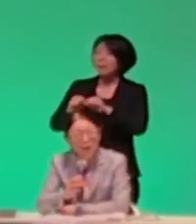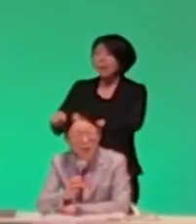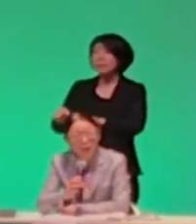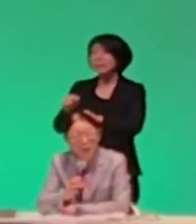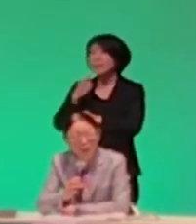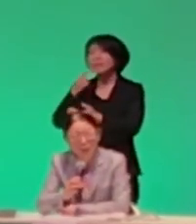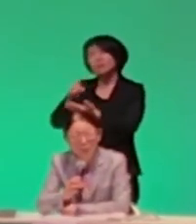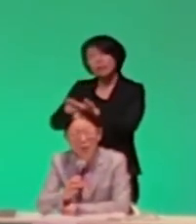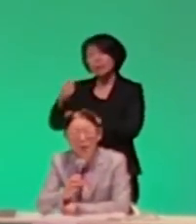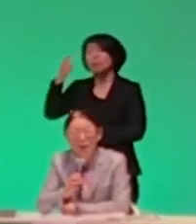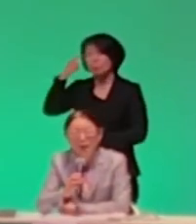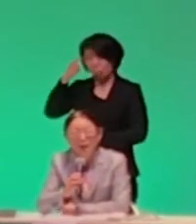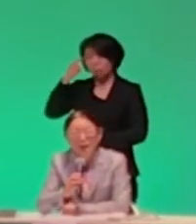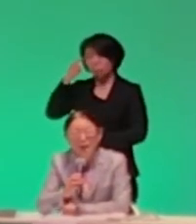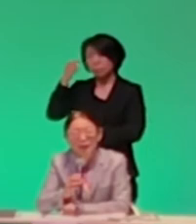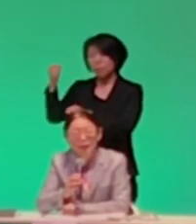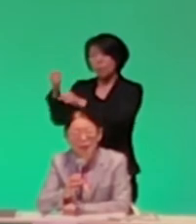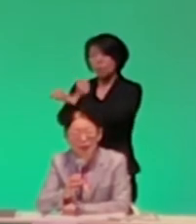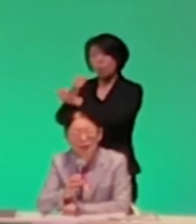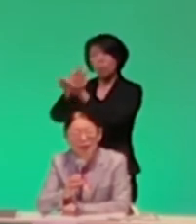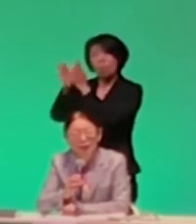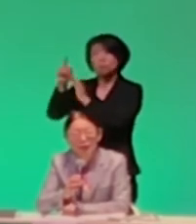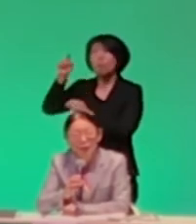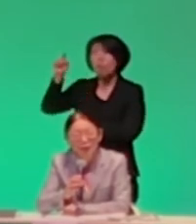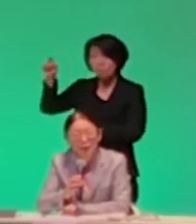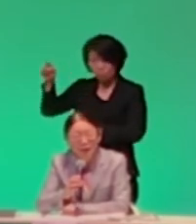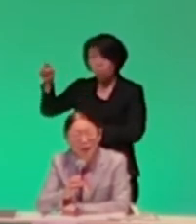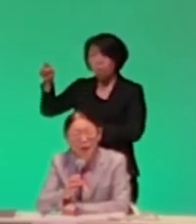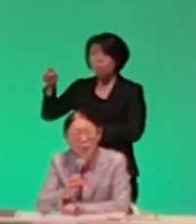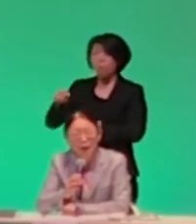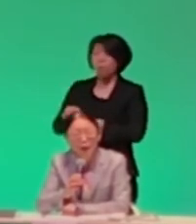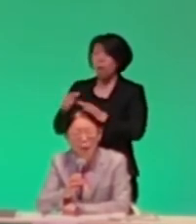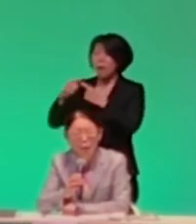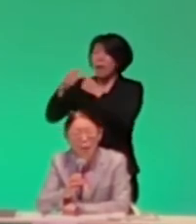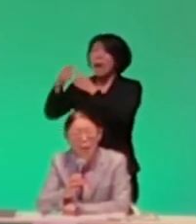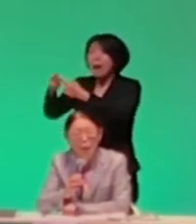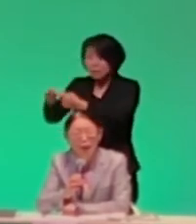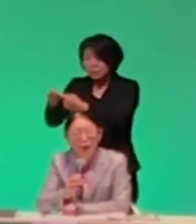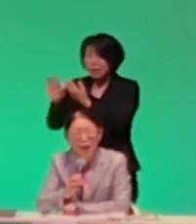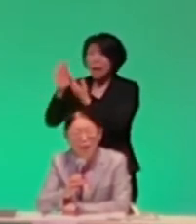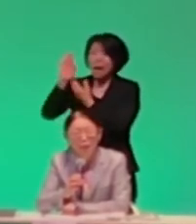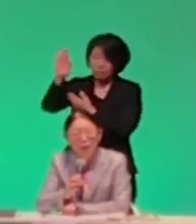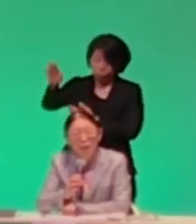そういう労働省でも入った初日にやっぱり